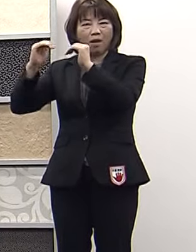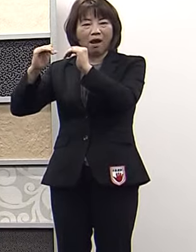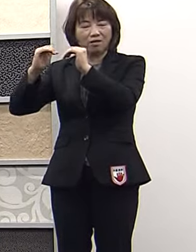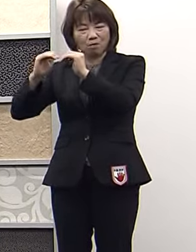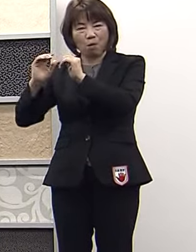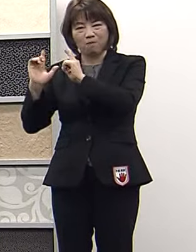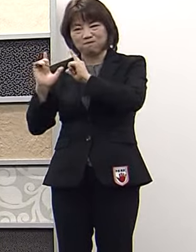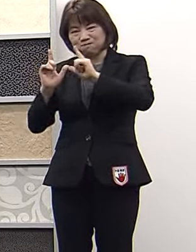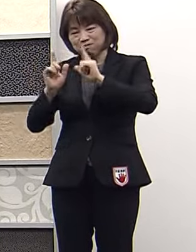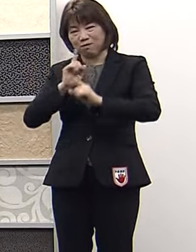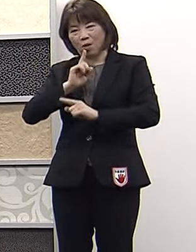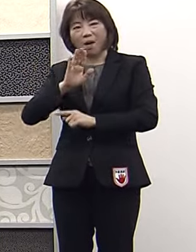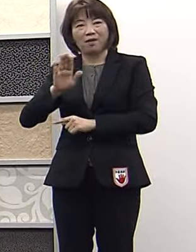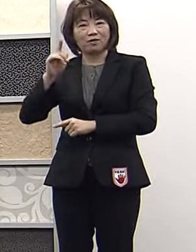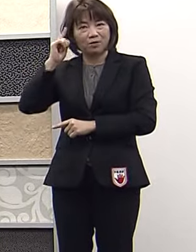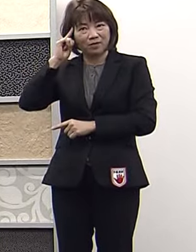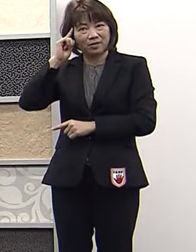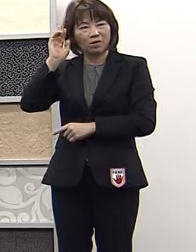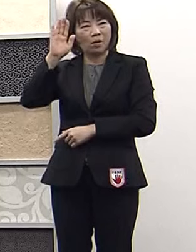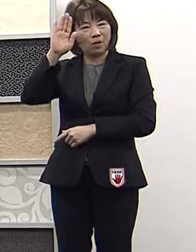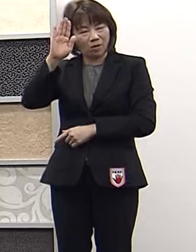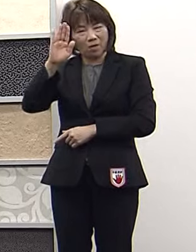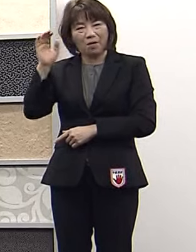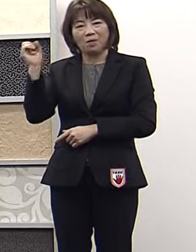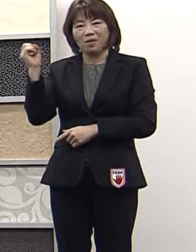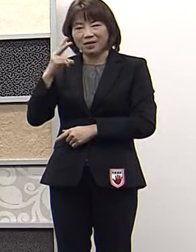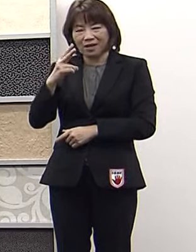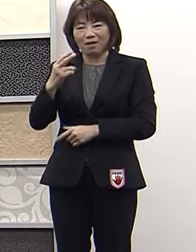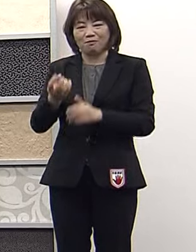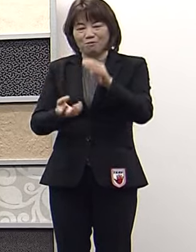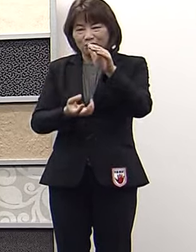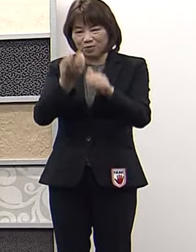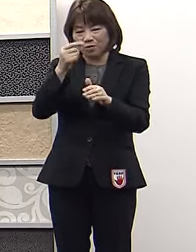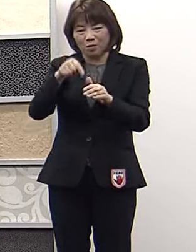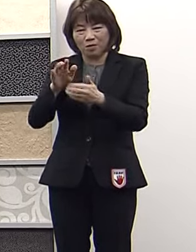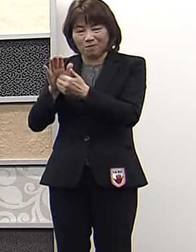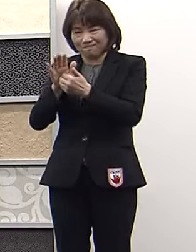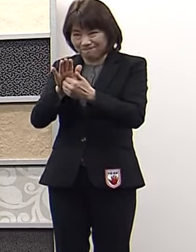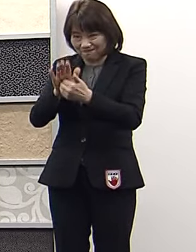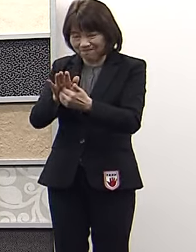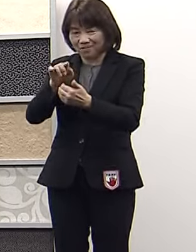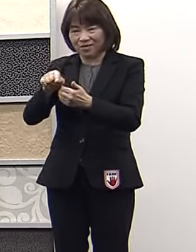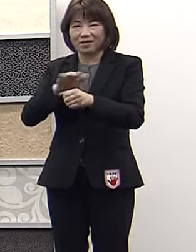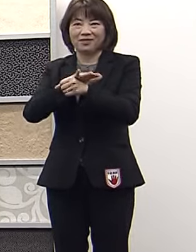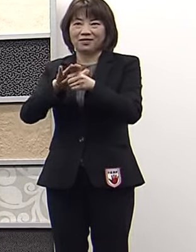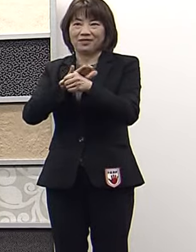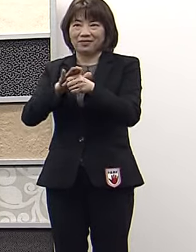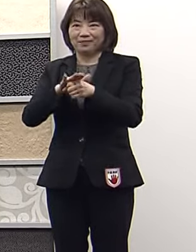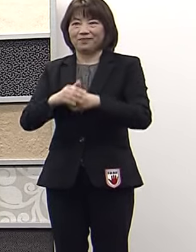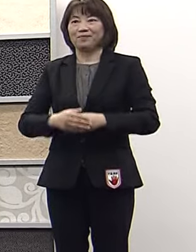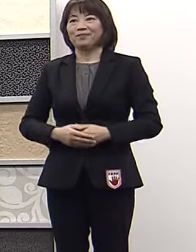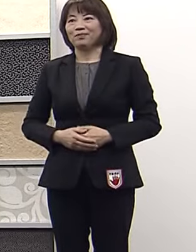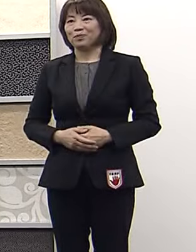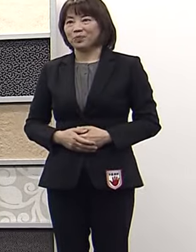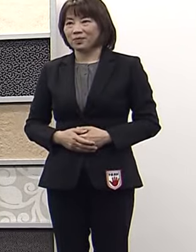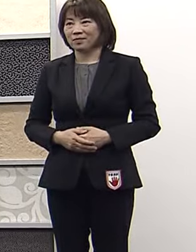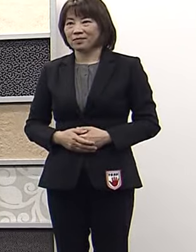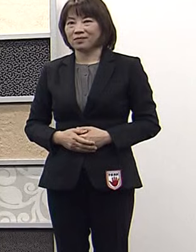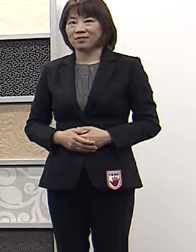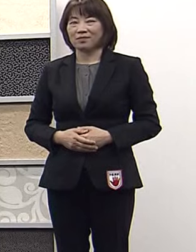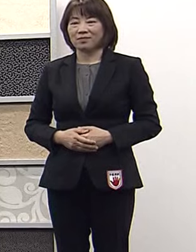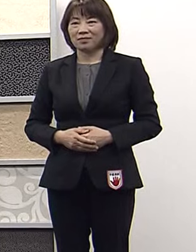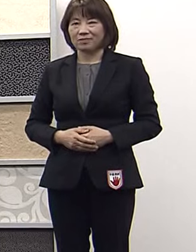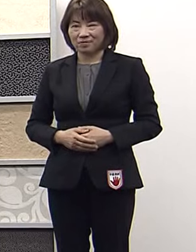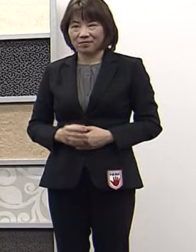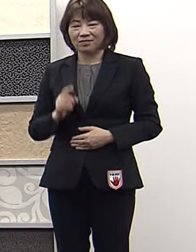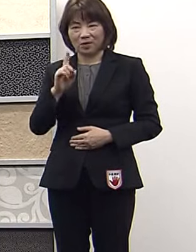を踏まえてですね、今後の再発防止をやることが、もちろん重要なことだろうと思っています。 分かりました。